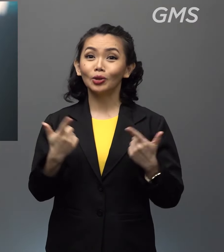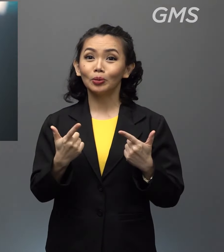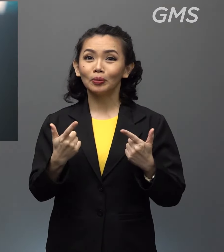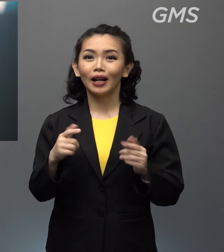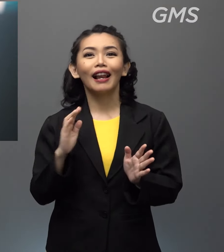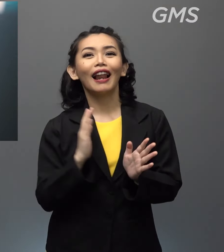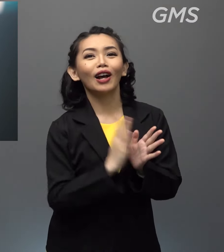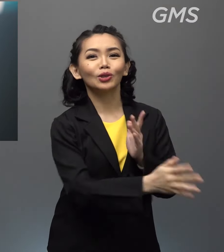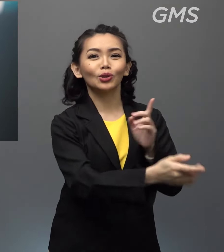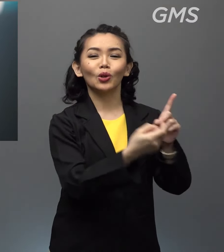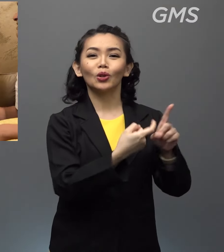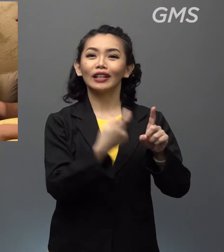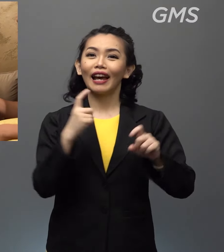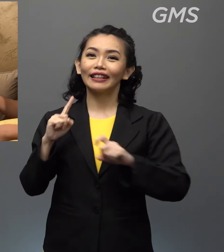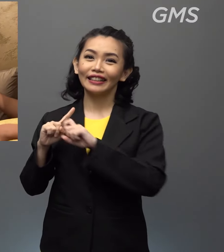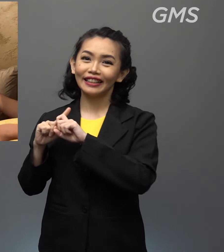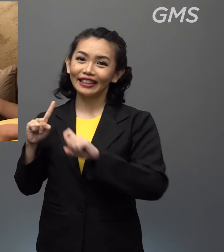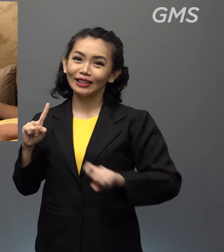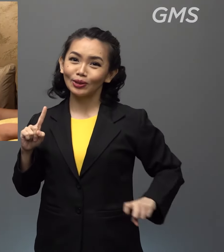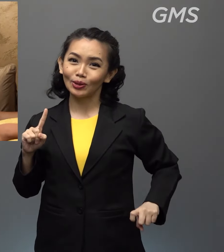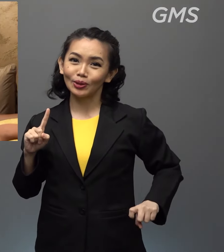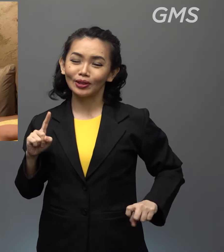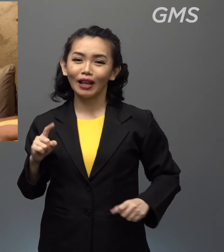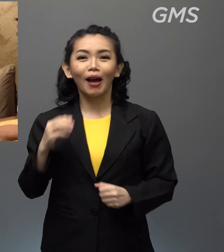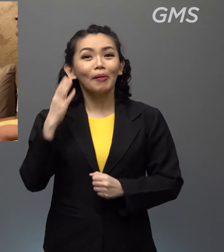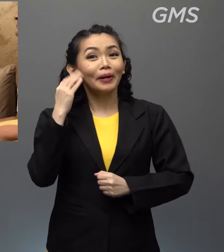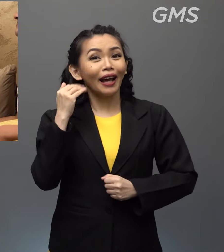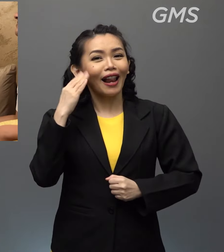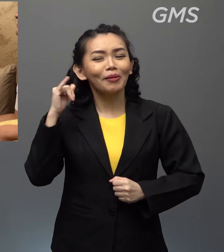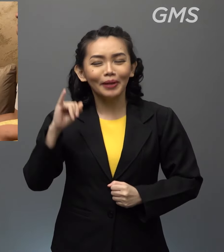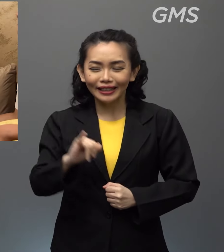Kristus. Menjadi sebuah pengalaman yang indah.